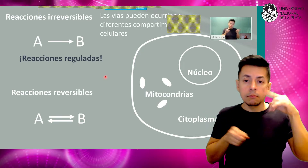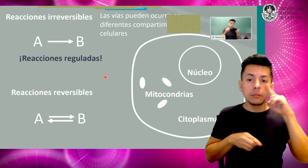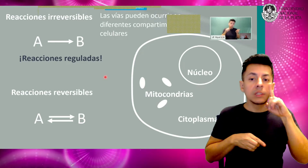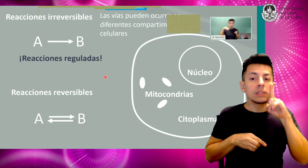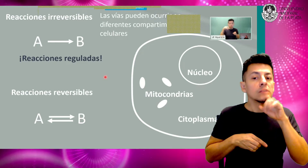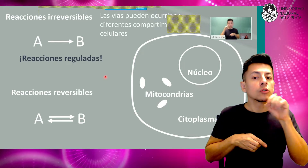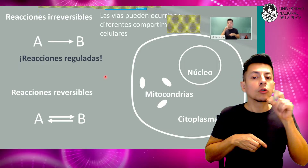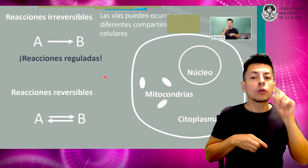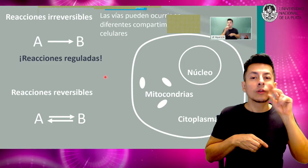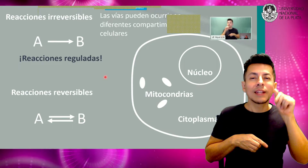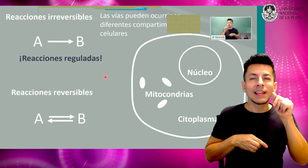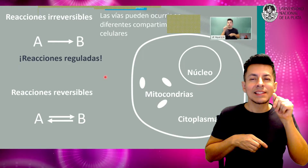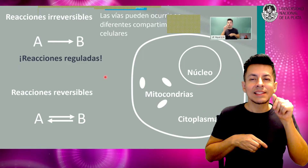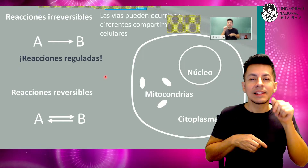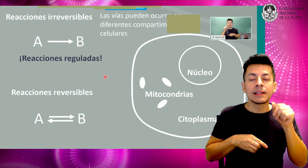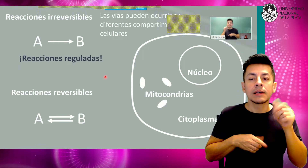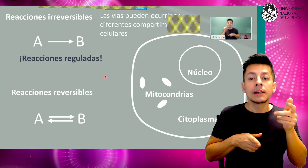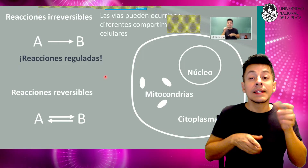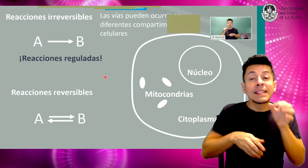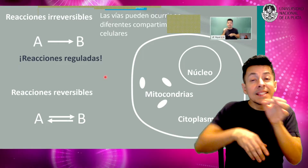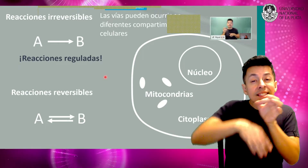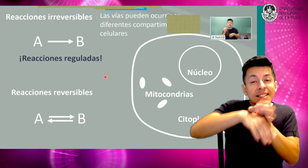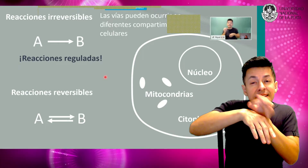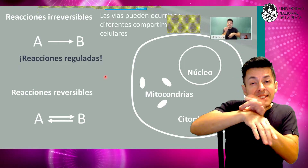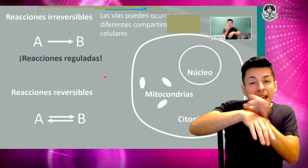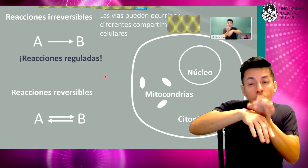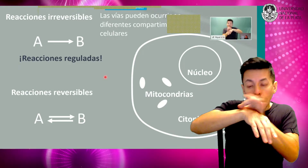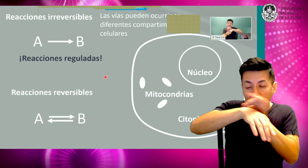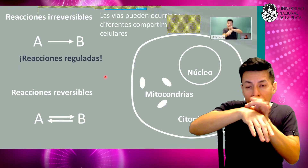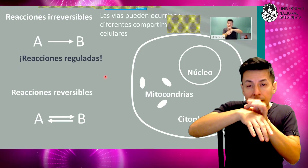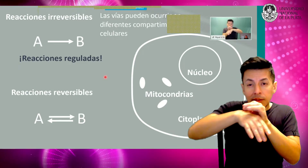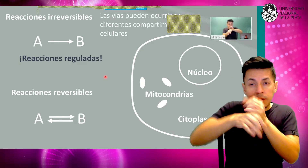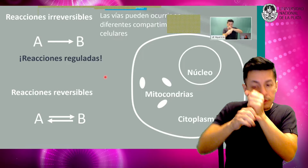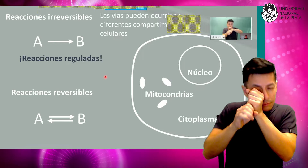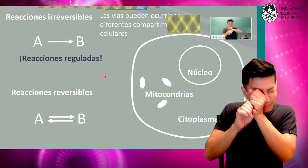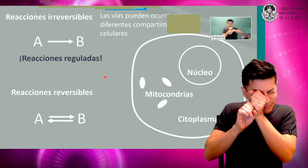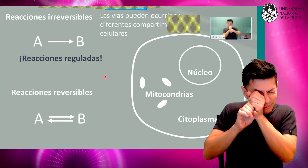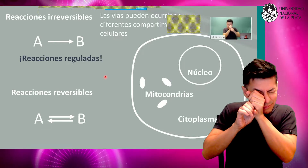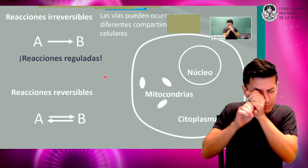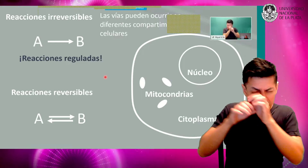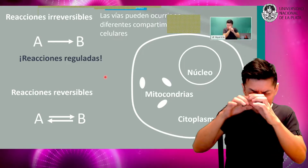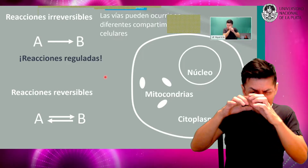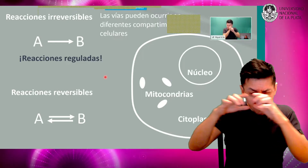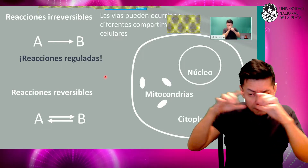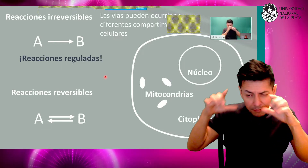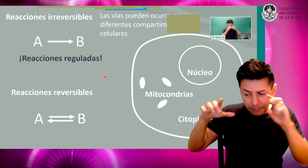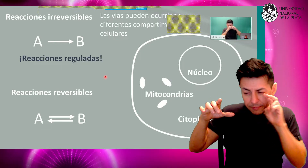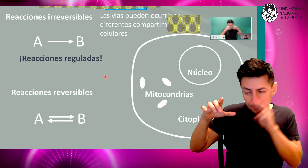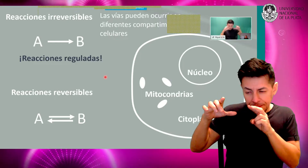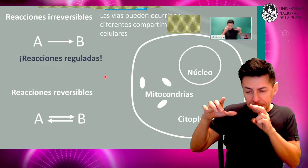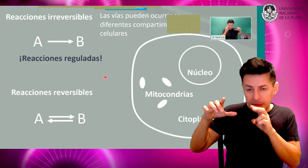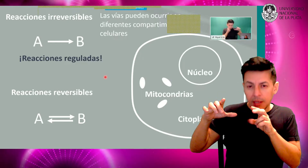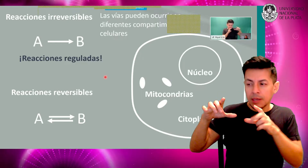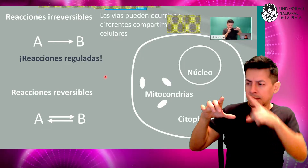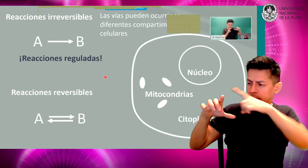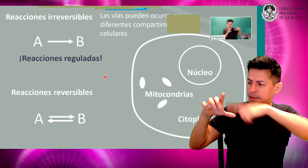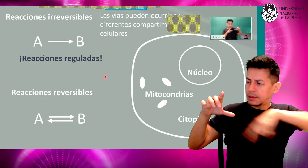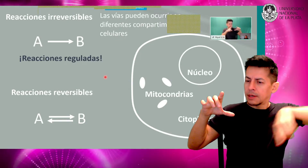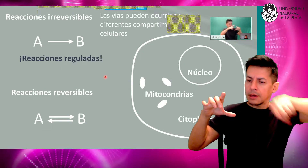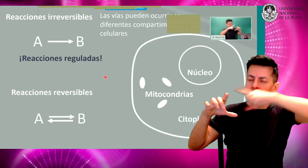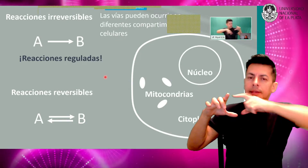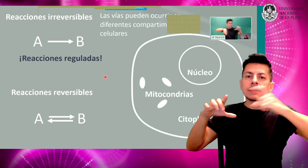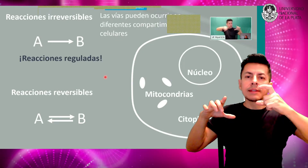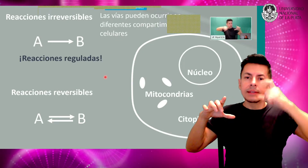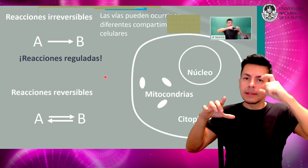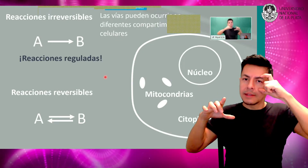Entonces, además de regular las reacciones irreversibles, la célula puede regular las